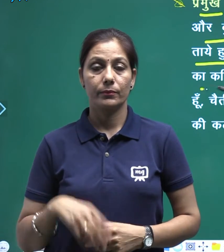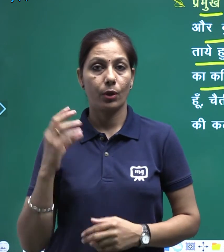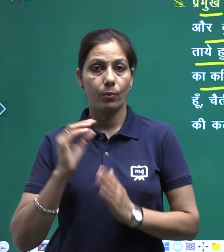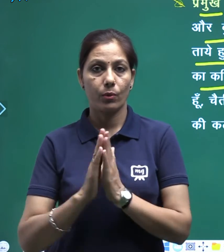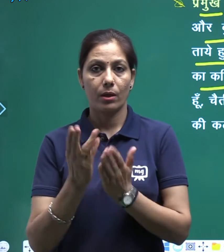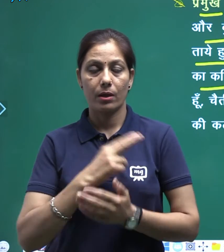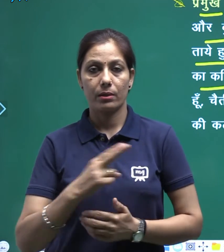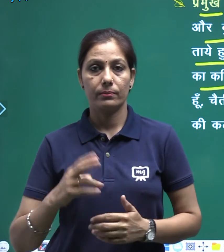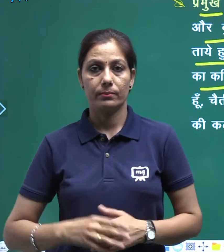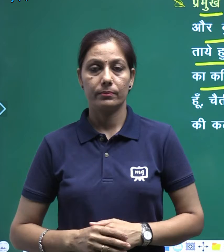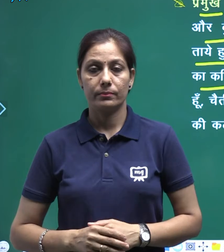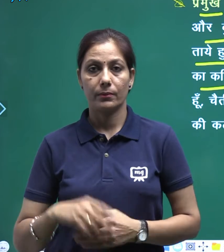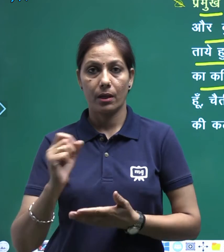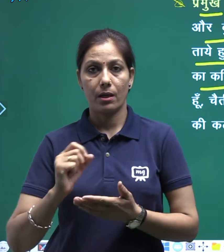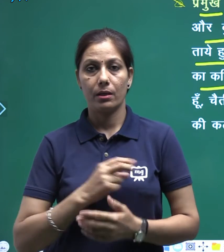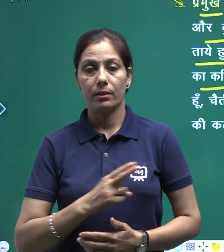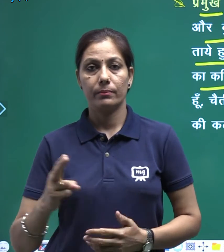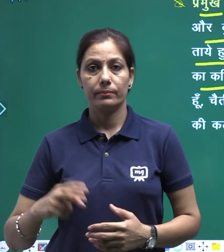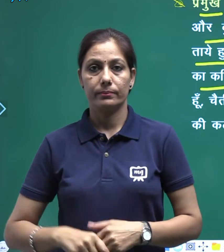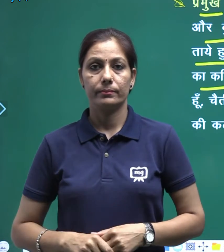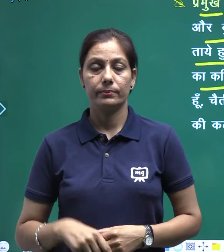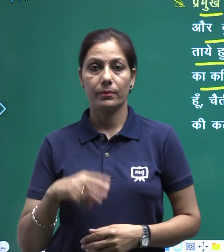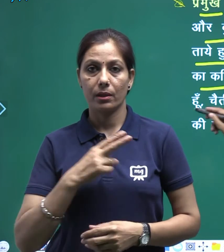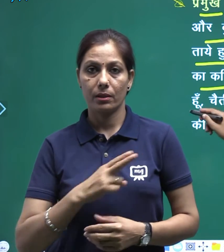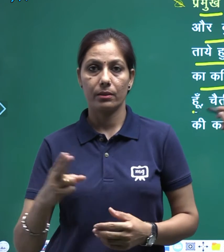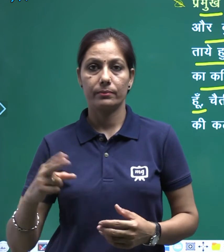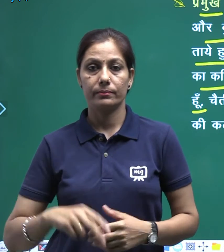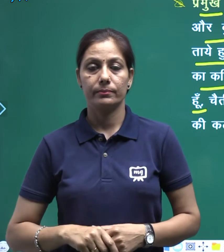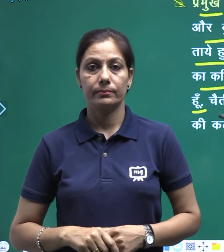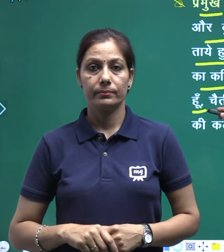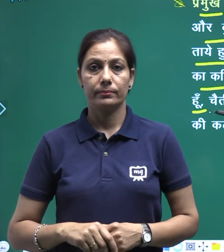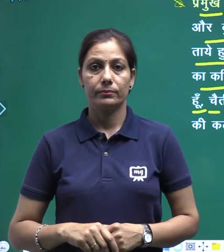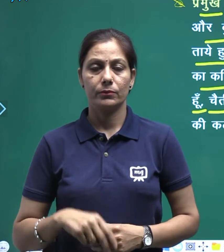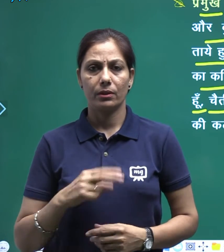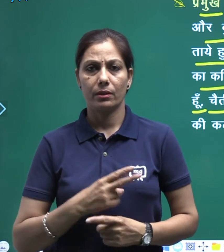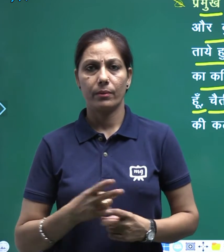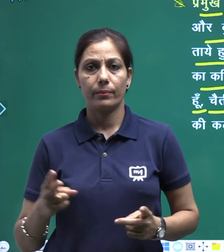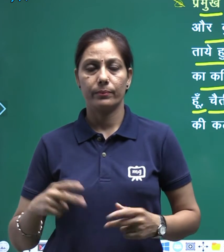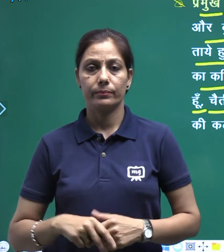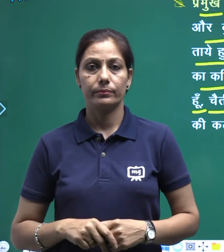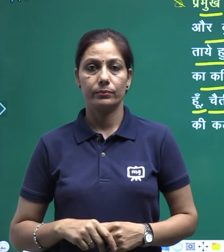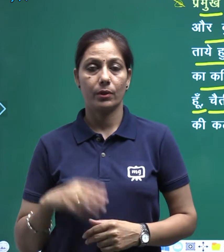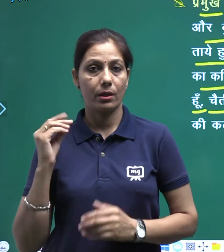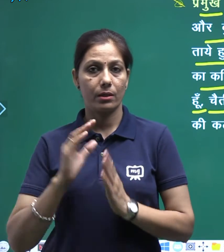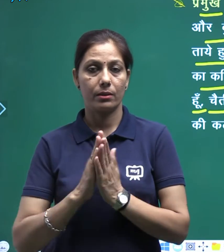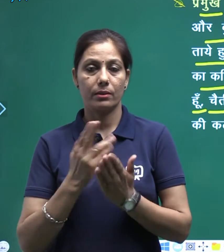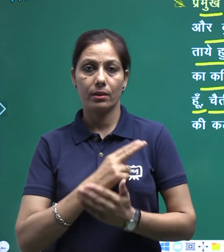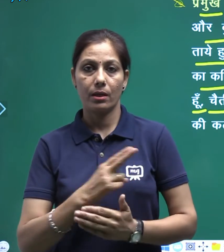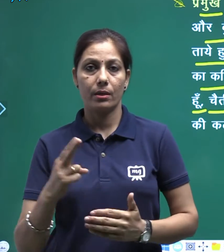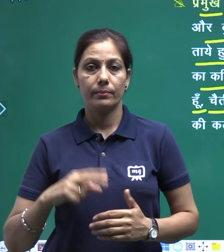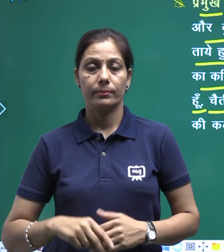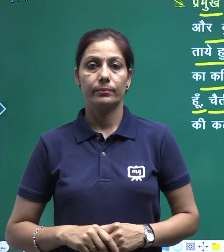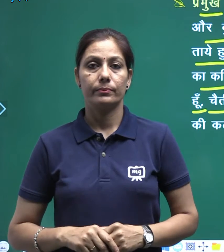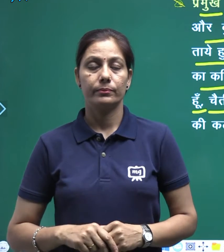कवि हूँ, अर्घान, तुम्हें सौंपता हूँ, चैती, अमोला, मेरा